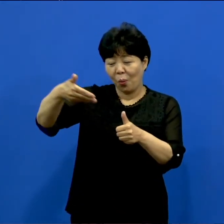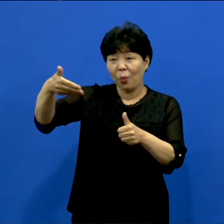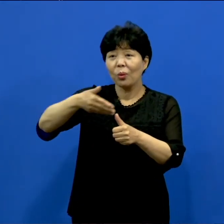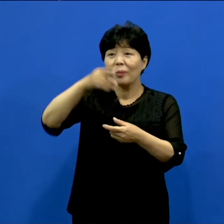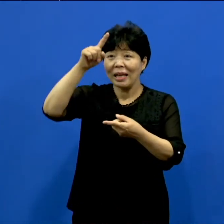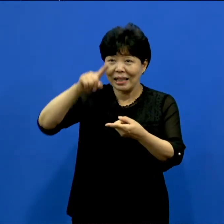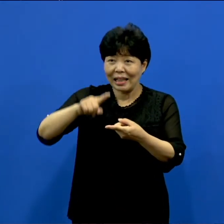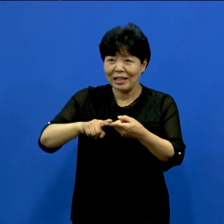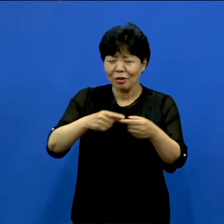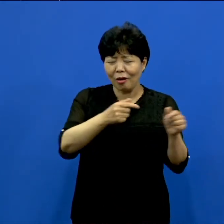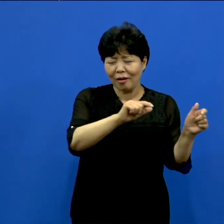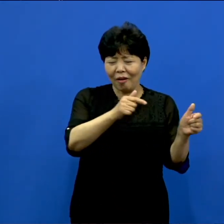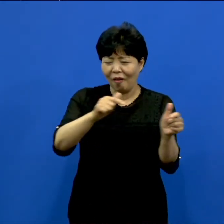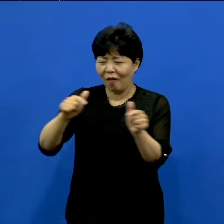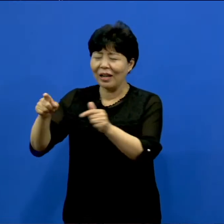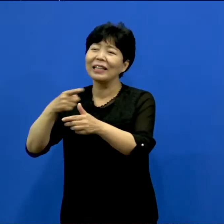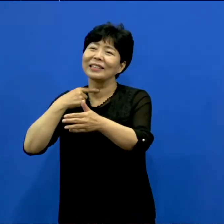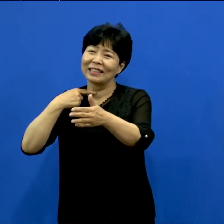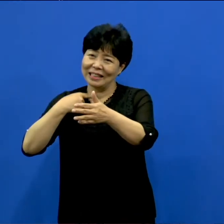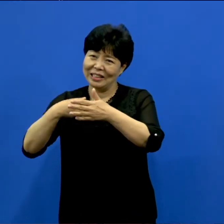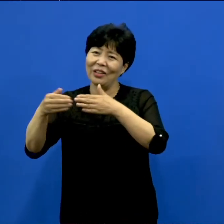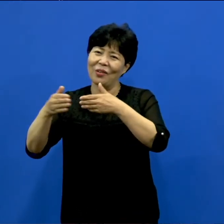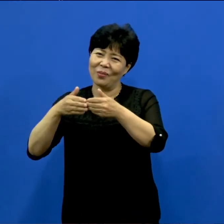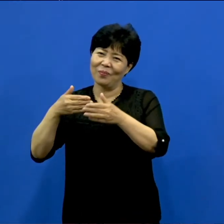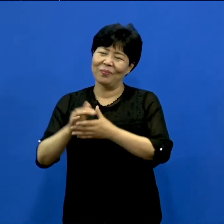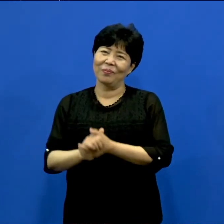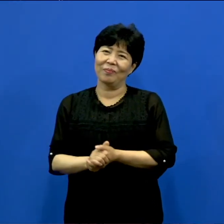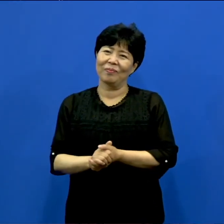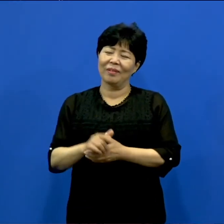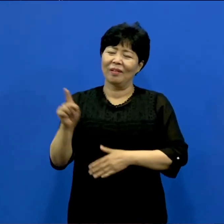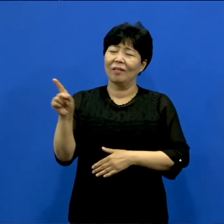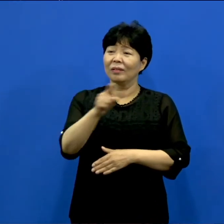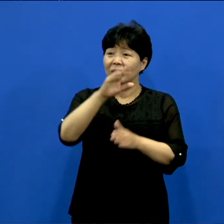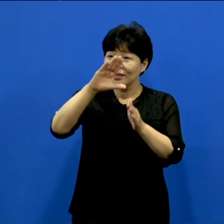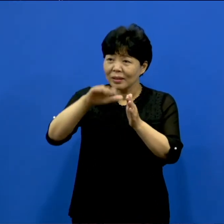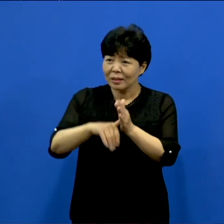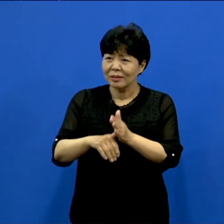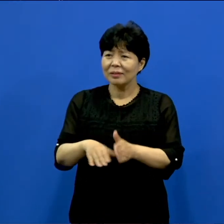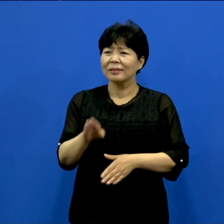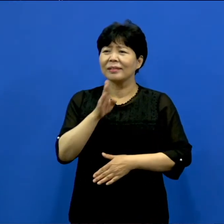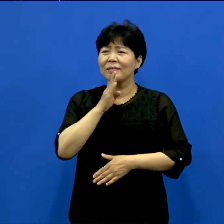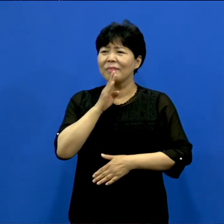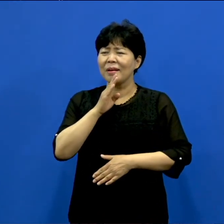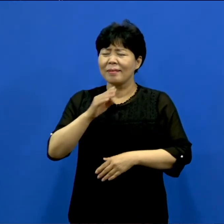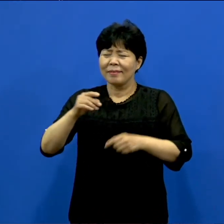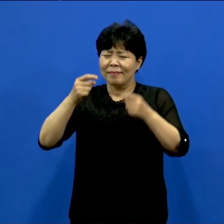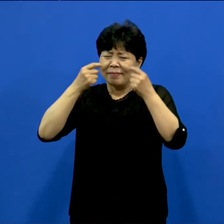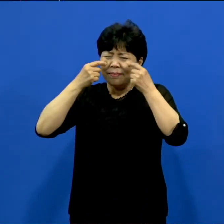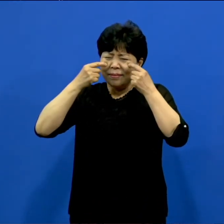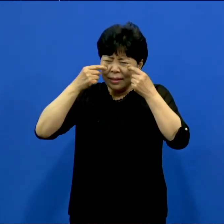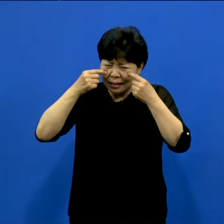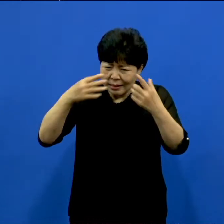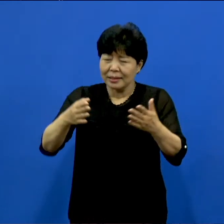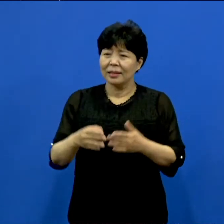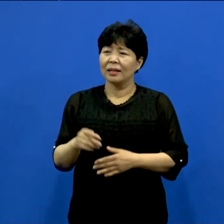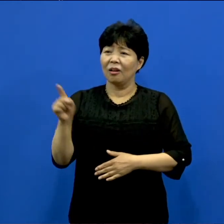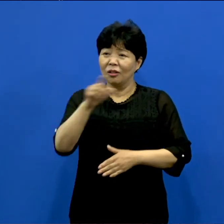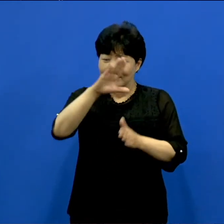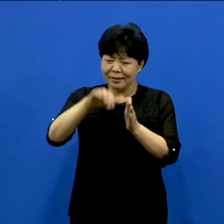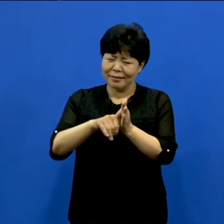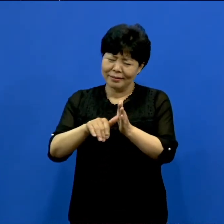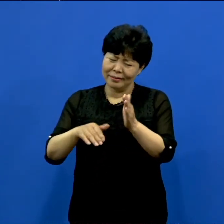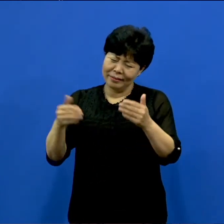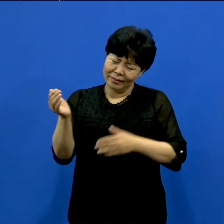맛을 본 겁니다. 어떤 때는 아슬아슬하게, 어떤 때는 정말 빈틈없이, 어떤 때는 넉넉하게, 그 때에